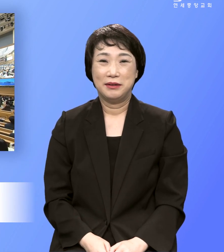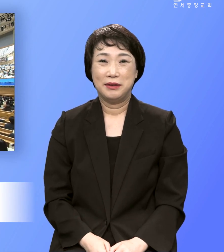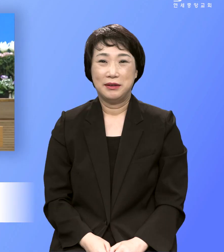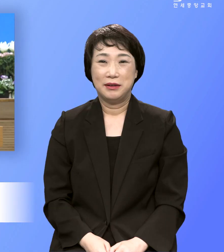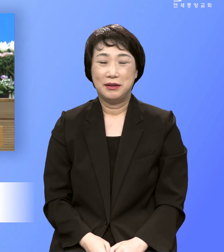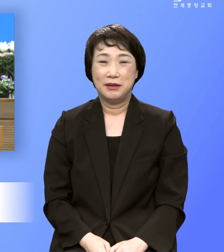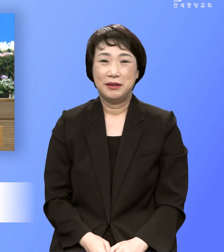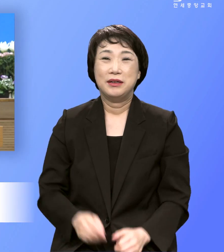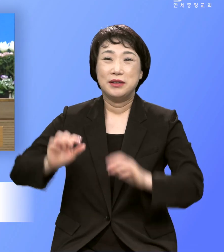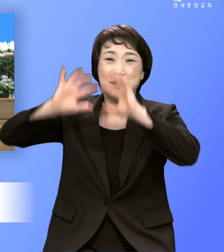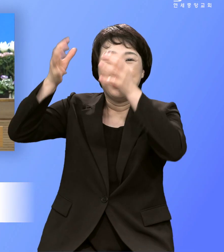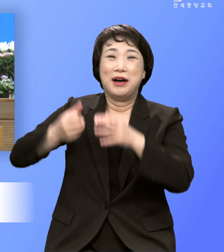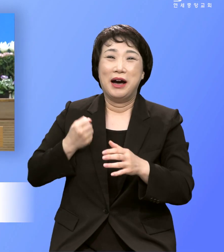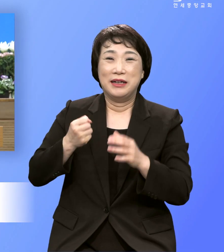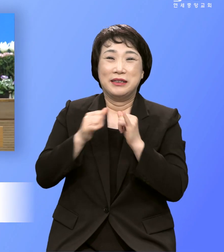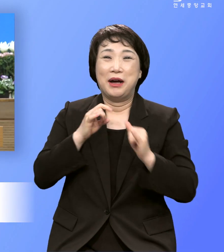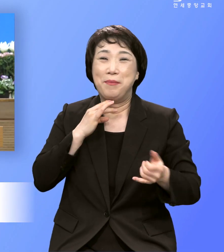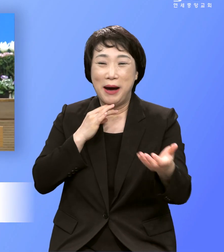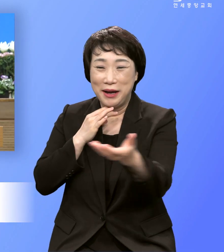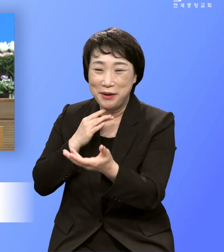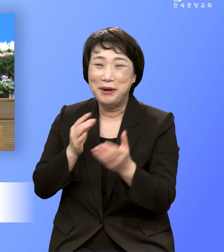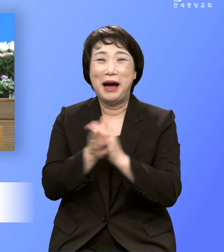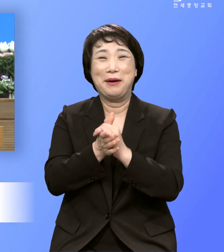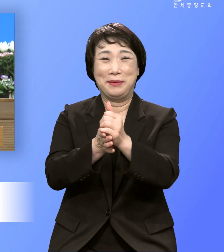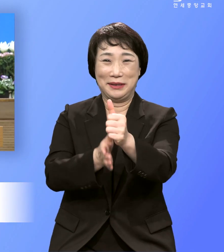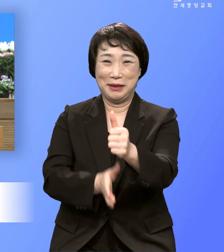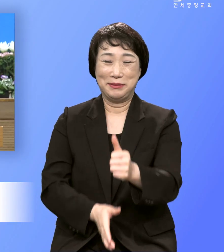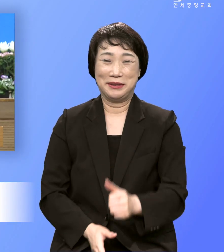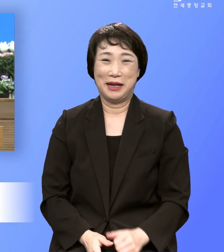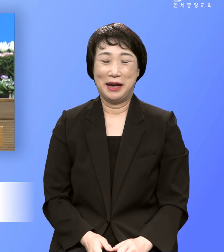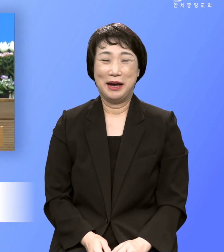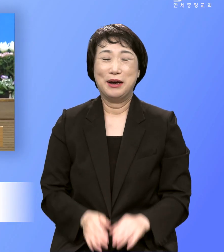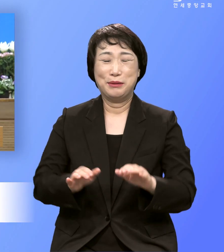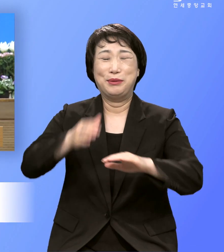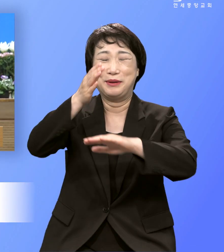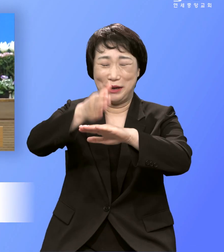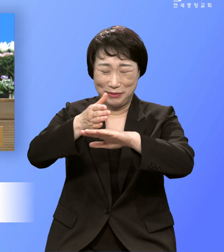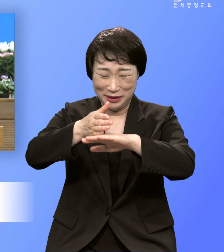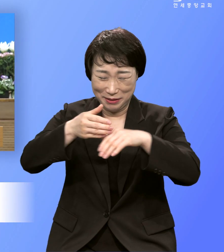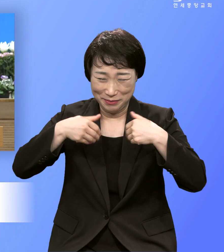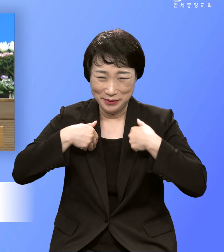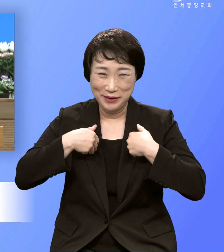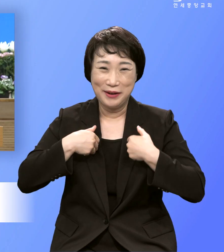그걸 가진 사람만 아멘 합시다. 그러면 감사해야지.